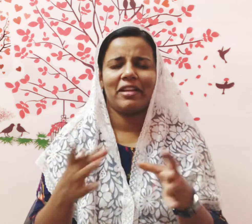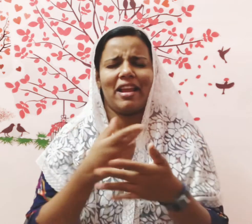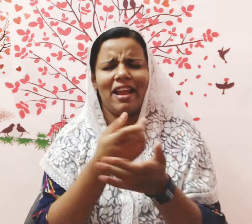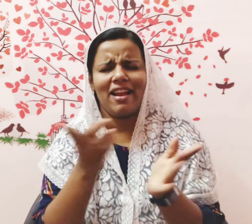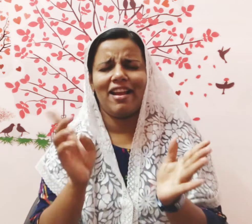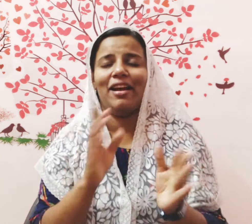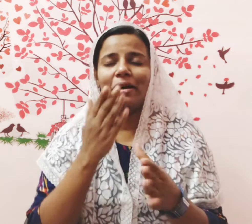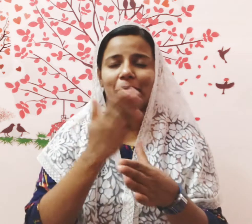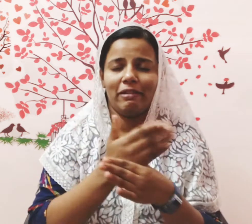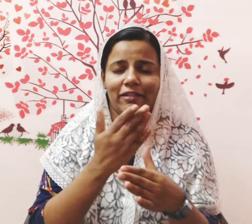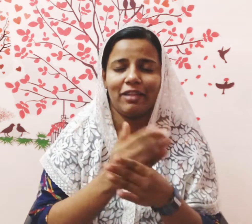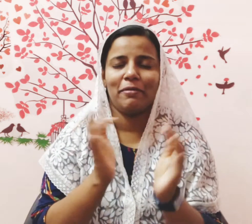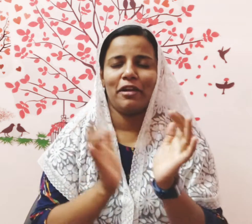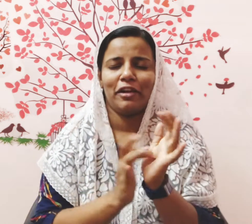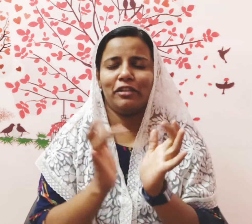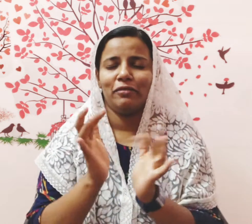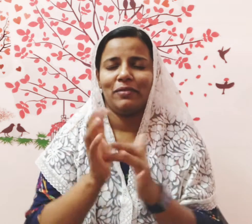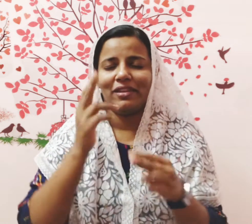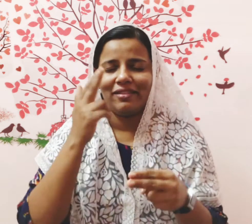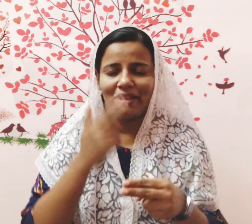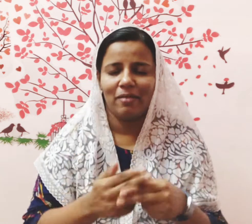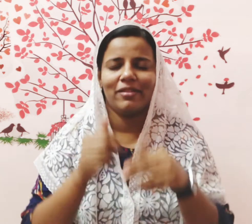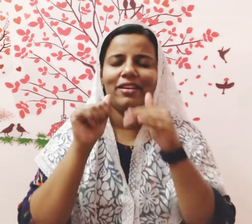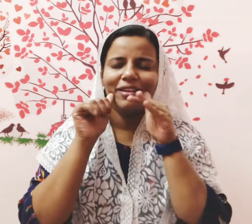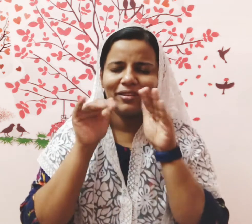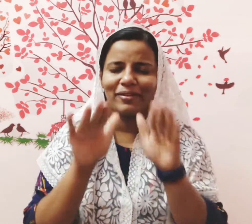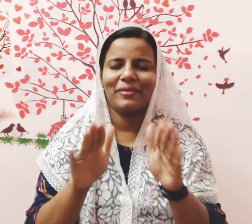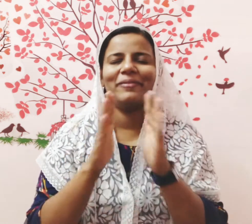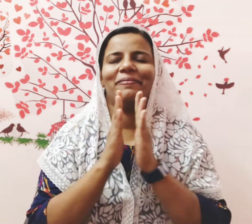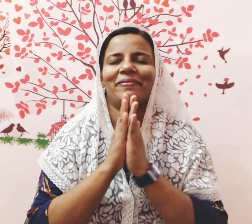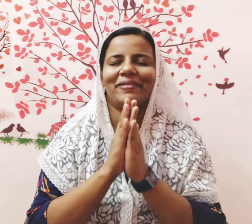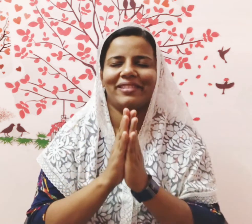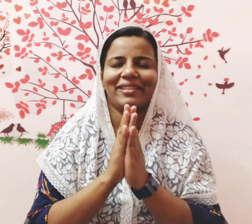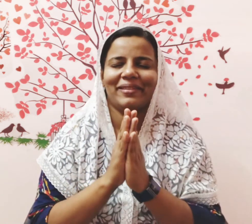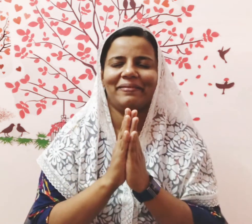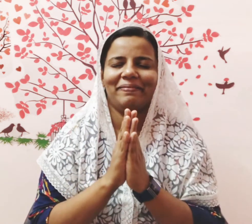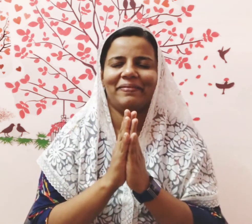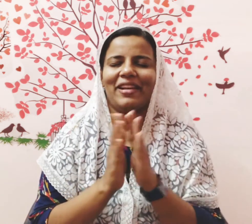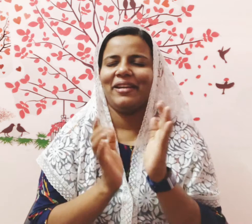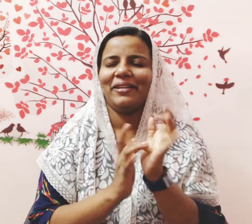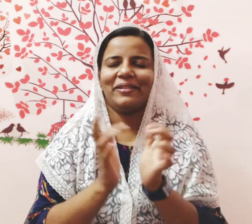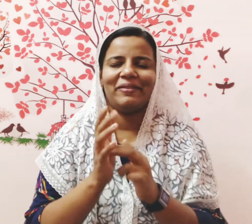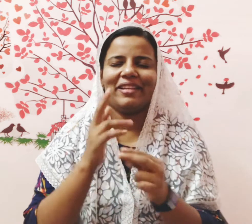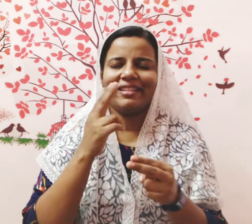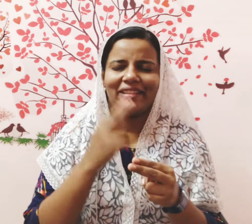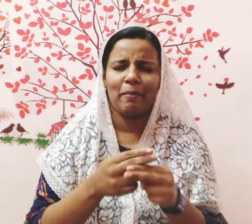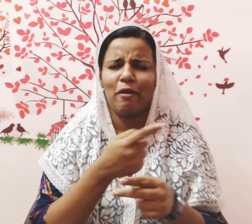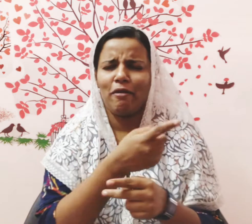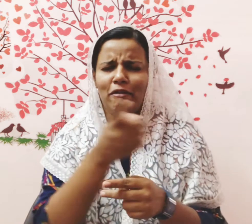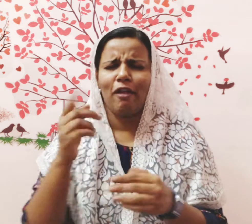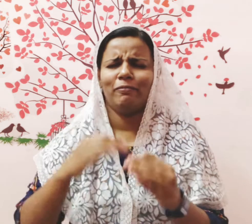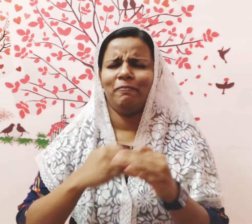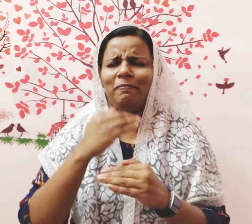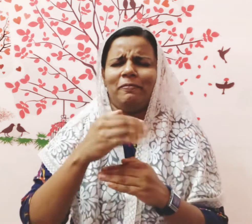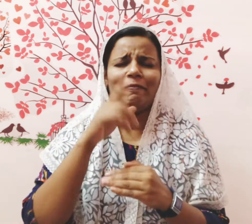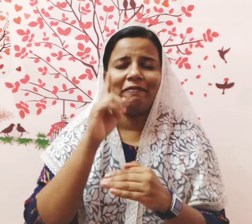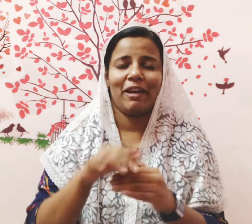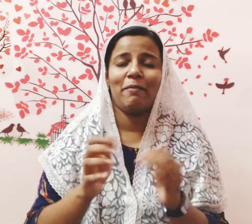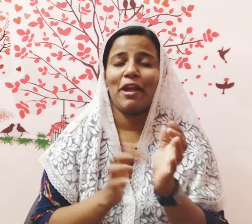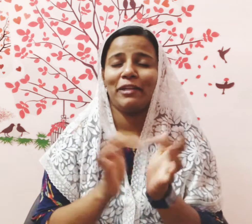പകൽക്കാലത്തെ ഇവരുടെ സകല പ്രവർത്തനങ്ങളെയും യേശുക്രിസ്തുവിൻ്റെ നാമത്തിൽ അനുഗ്രഹിച്ചു പ്രാർത്ഥിക്കുന്നു. ആമേൻ. അങ്ങയുടെ നാമം നിൻ്റെ മക്കളിലൂടെ ഉയരുവാൻ, അങ്ങയുടെ